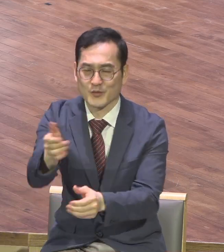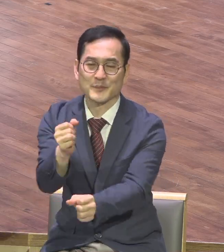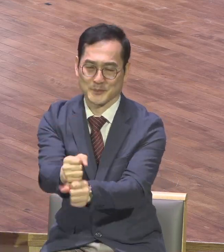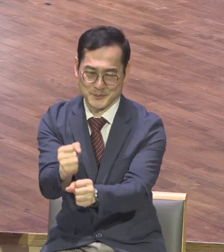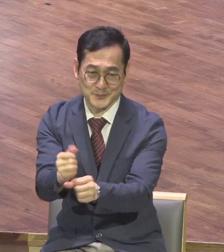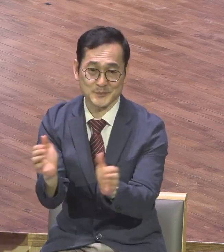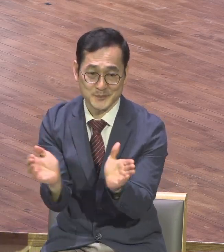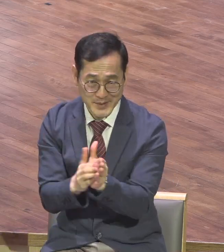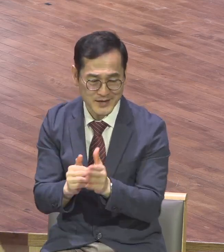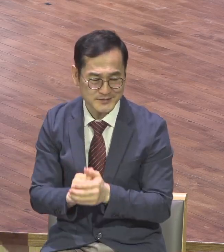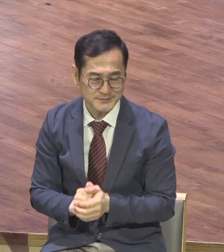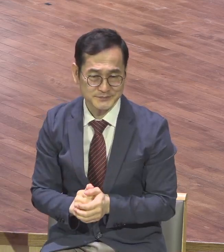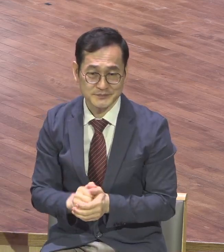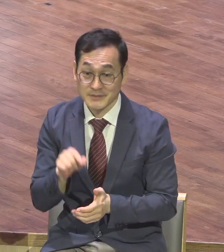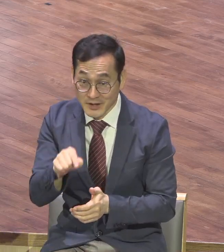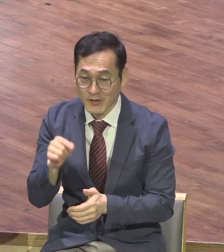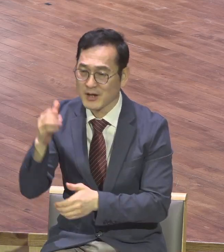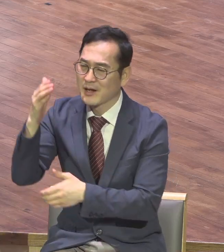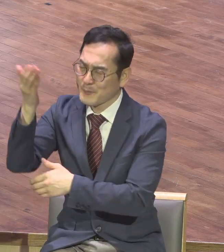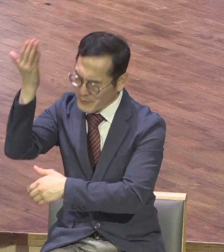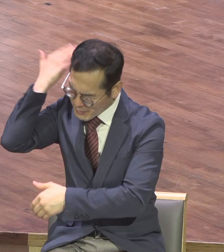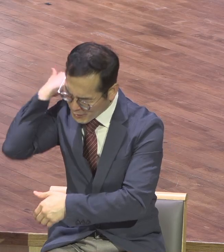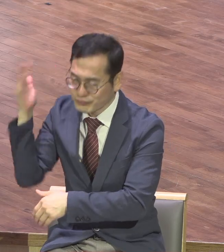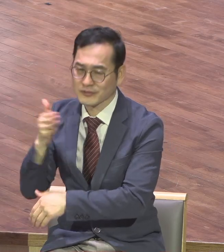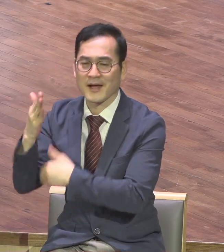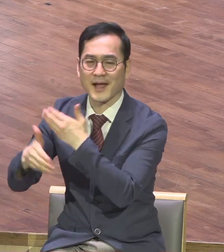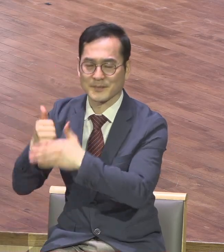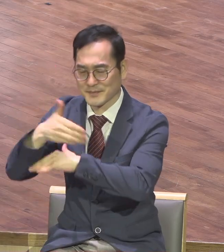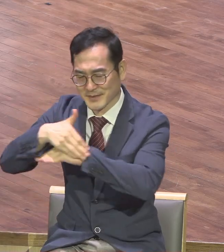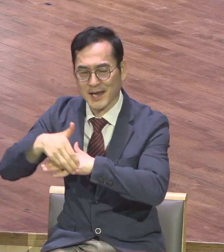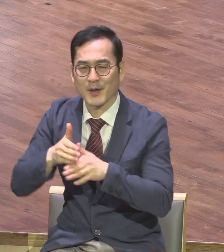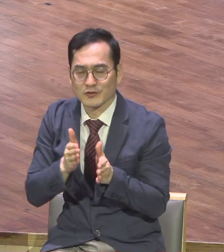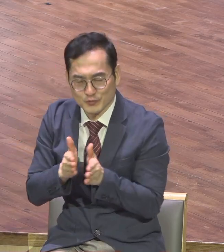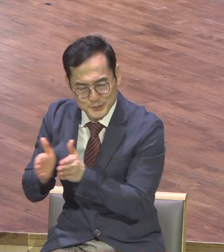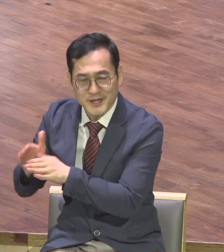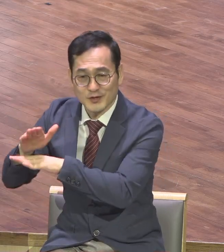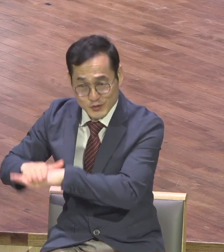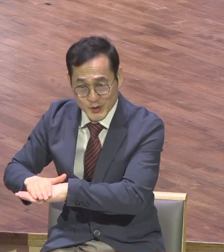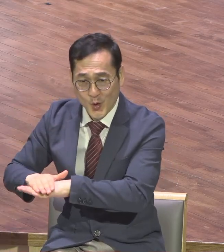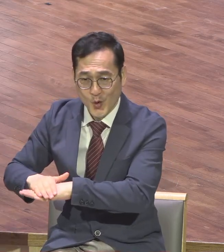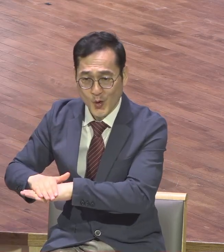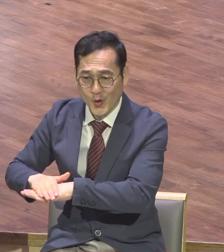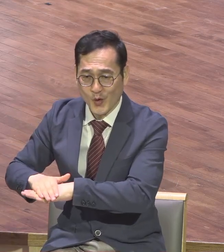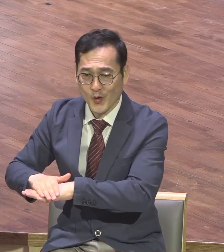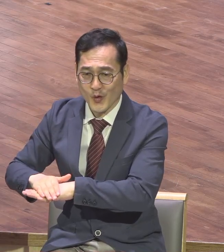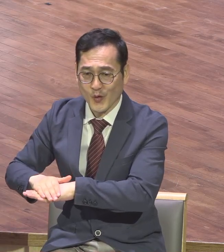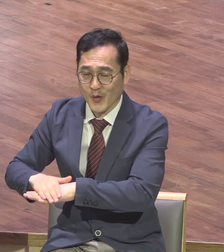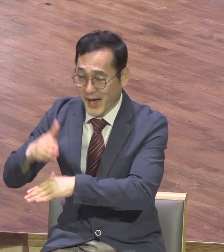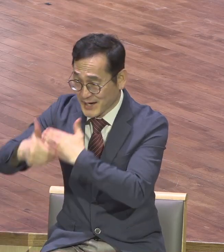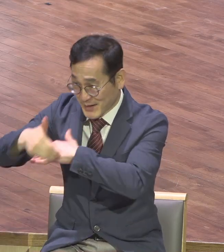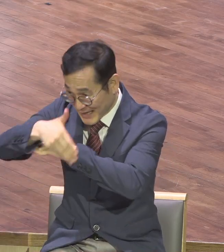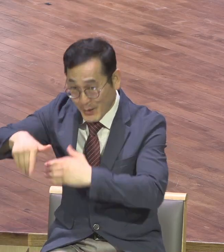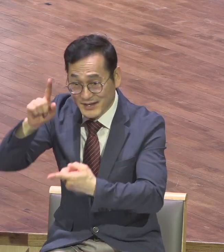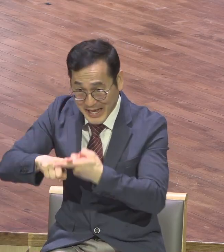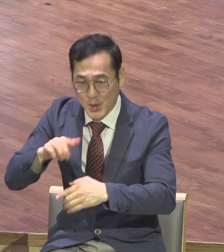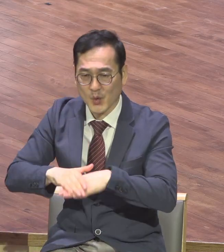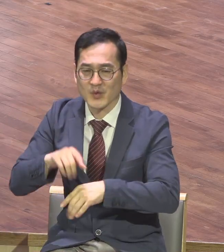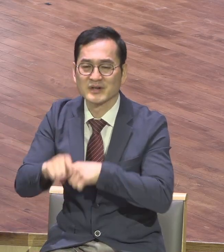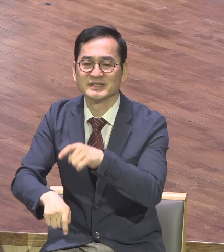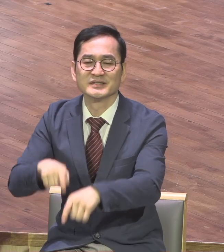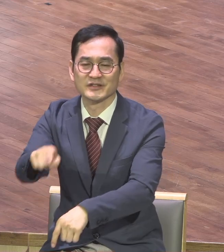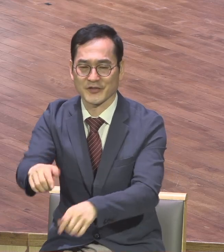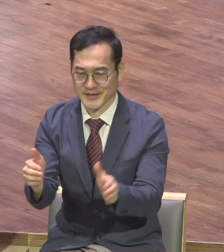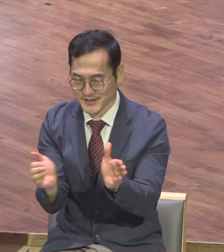일은 하나님이 전에 예비하사 우리로 그 가운데서 행하게 하려 하심이라. 사도